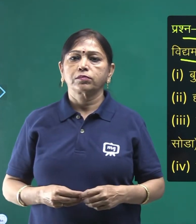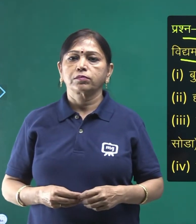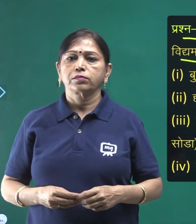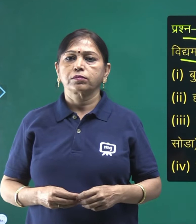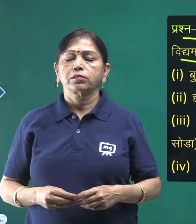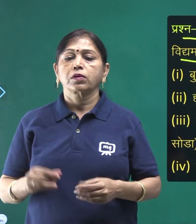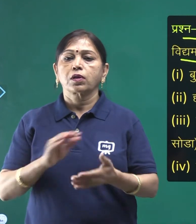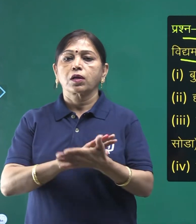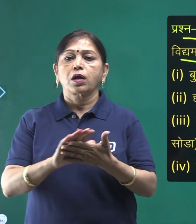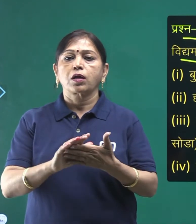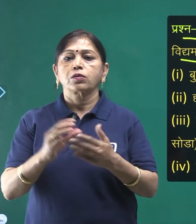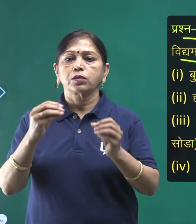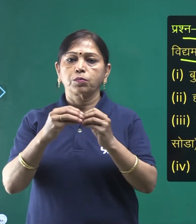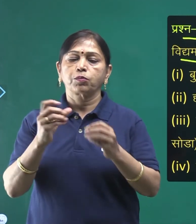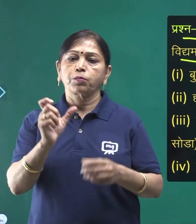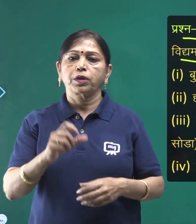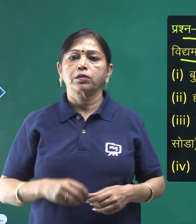हाइड्रोजन ब्रोमाइड